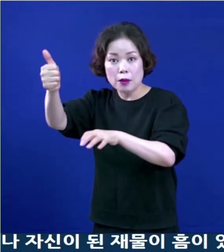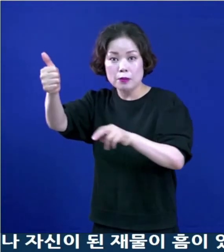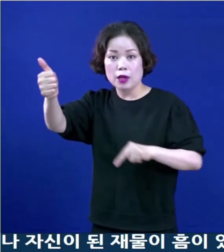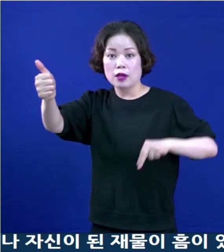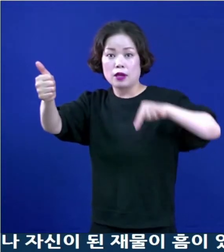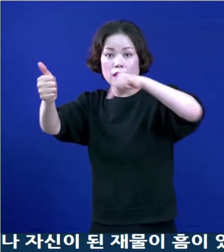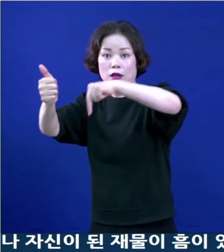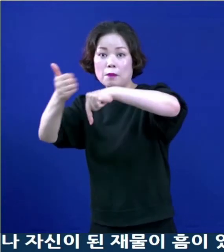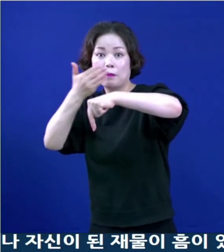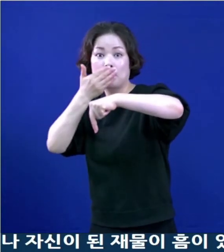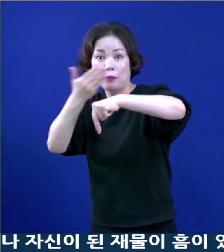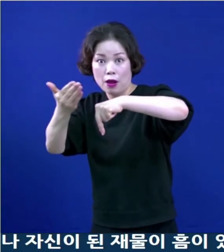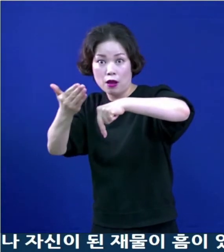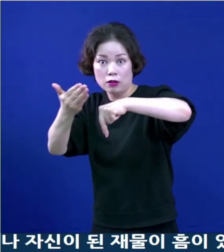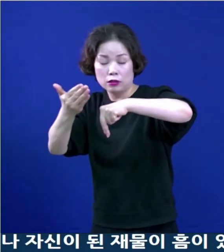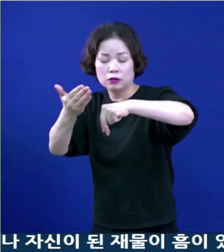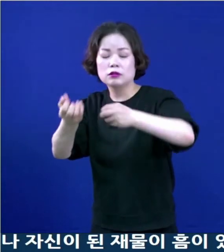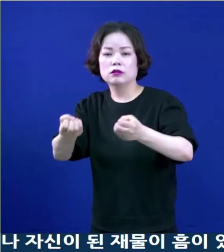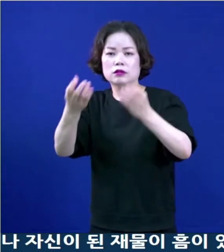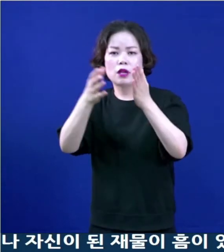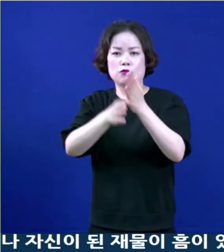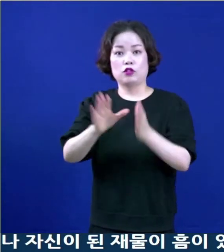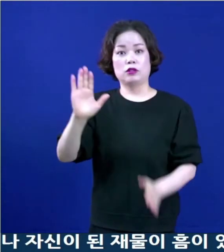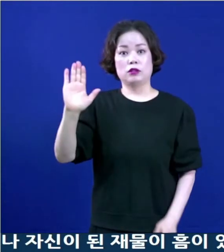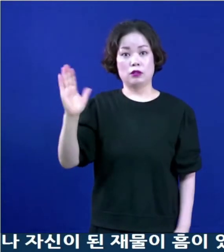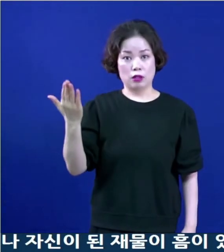있는 제물이 되는 겁니다.